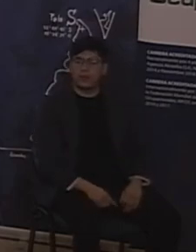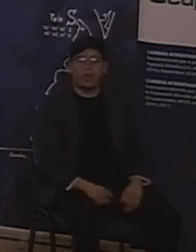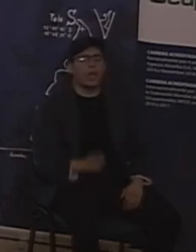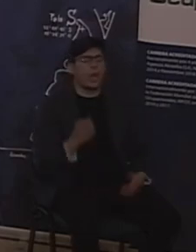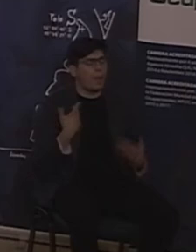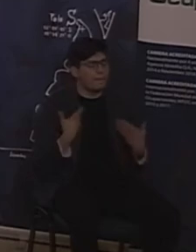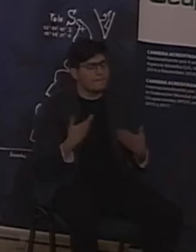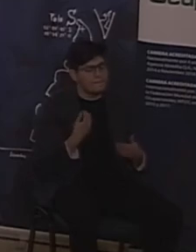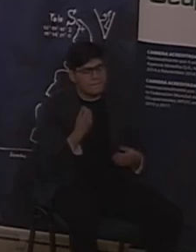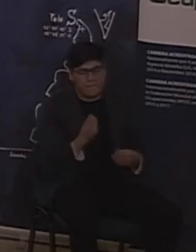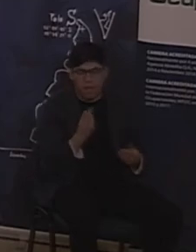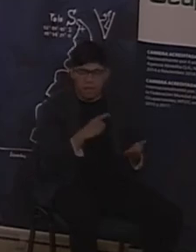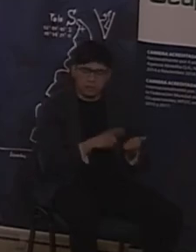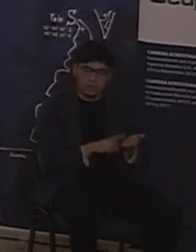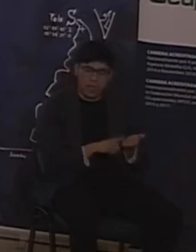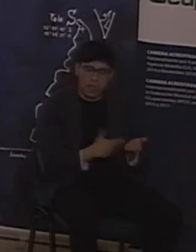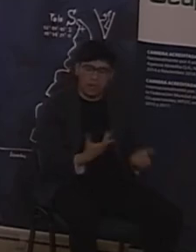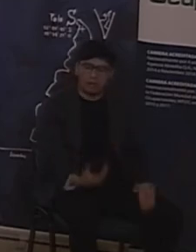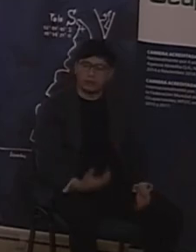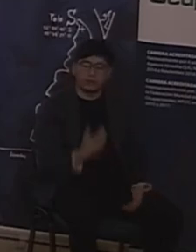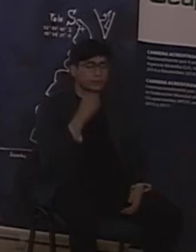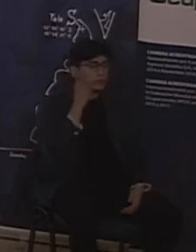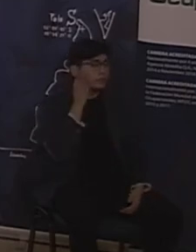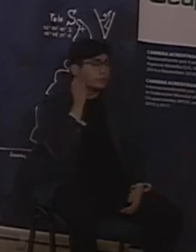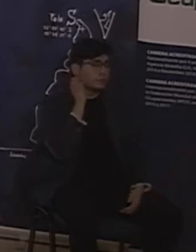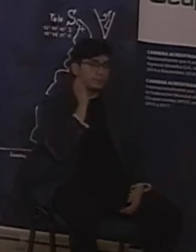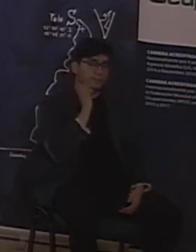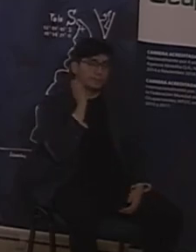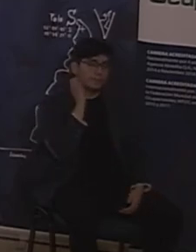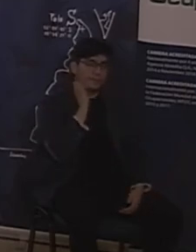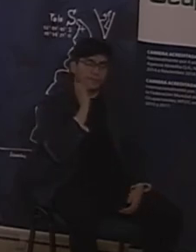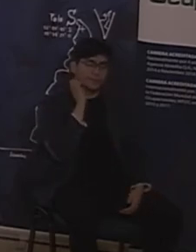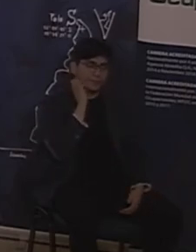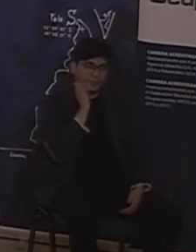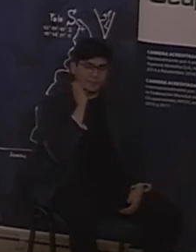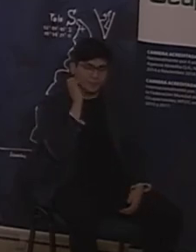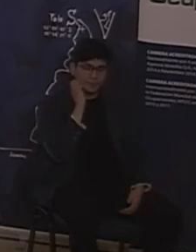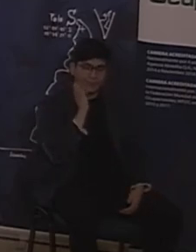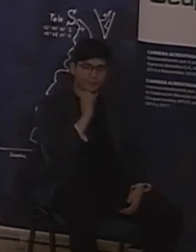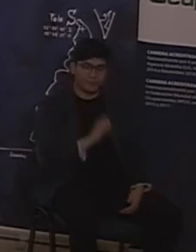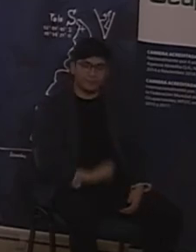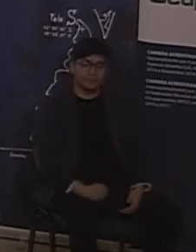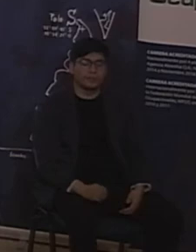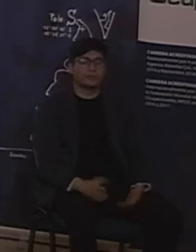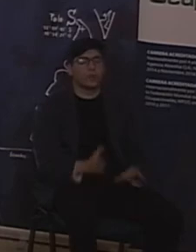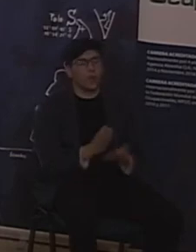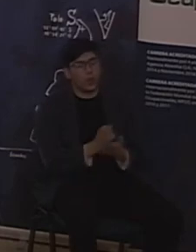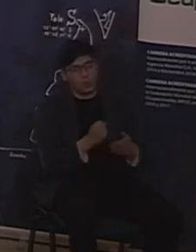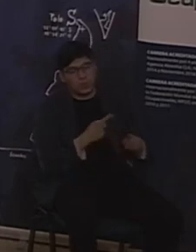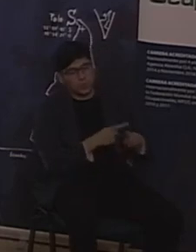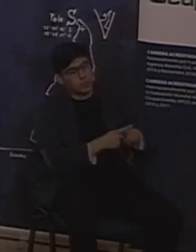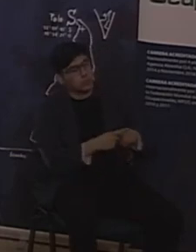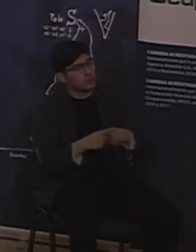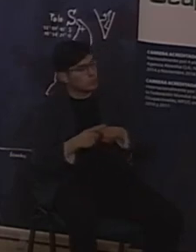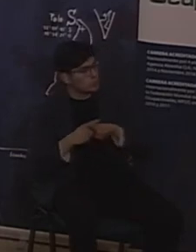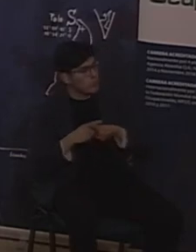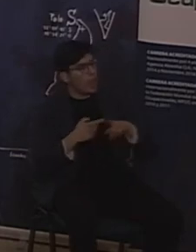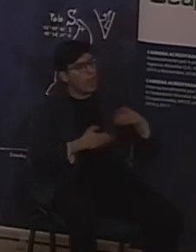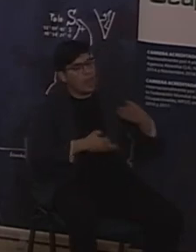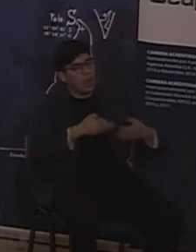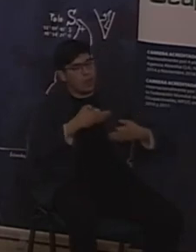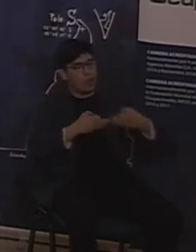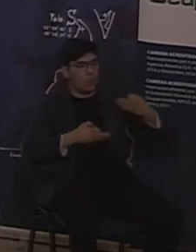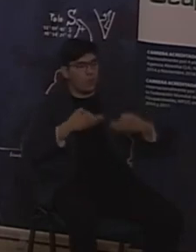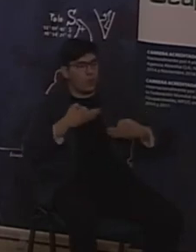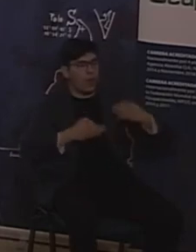que pese a estas a estas tremendas conquistas sociales políticas y jurídicas algo ha